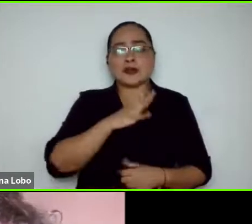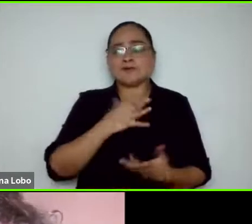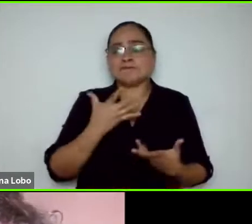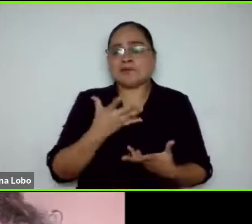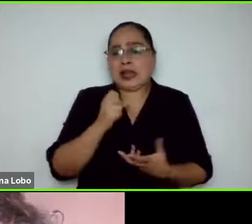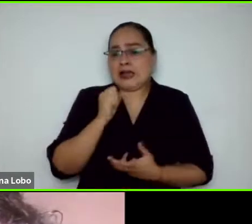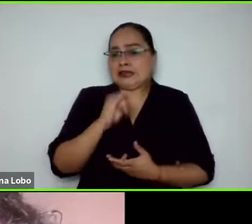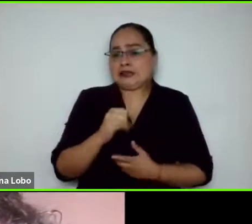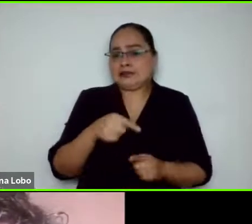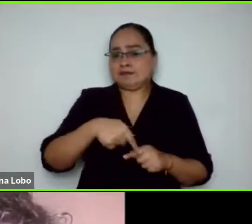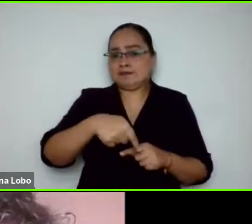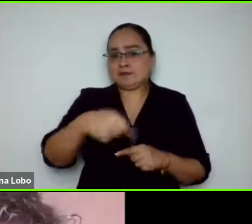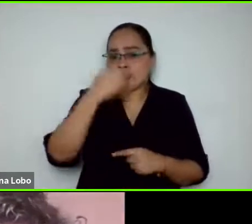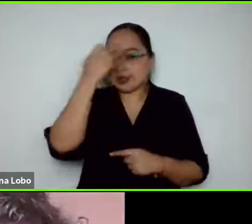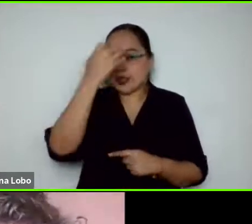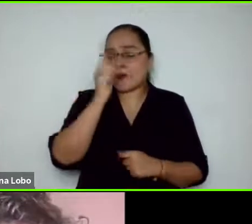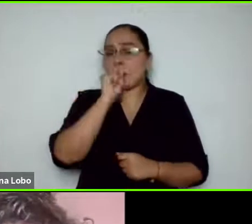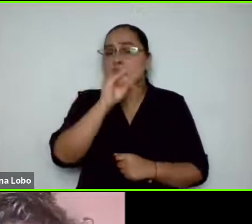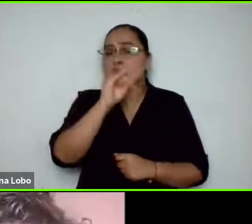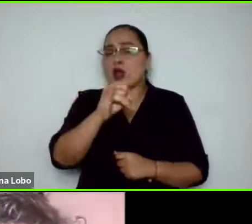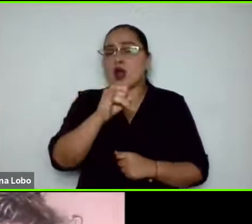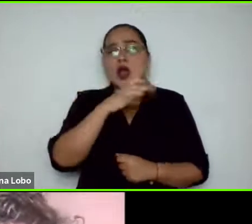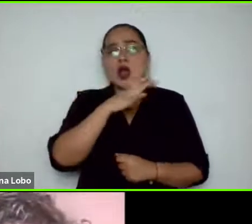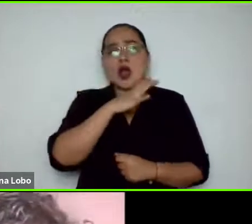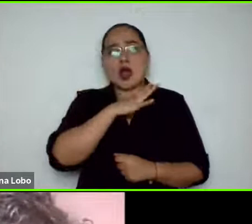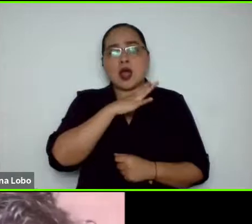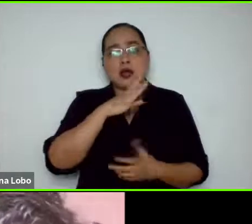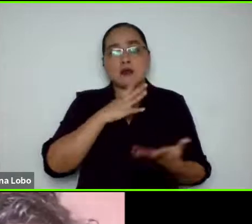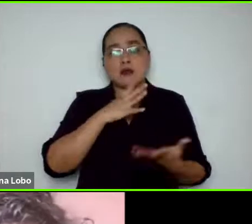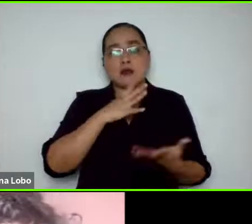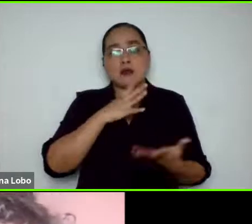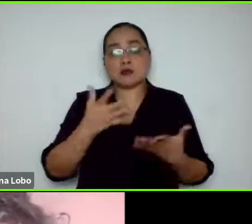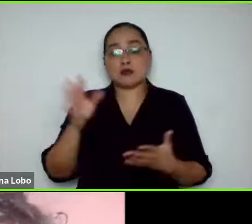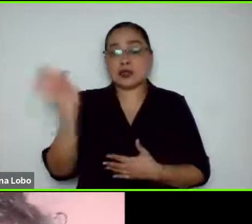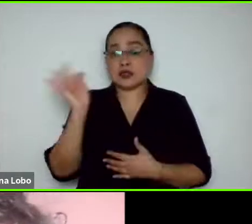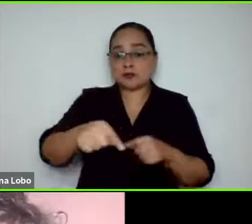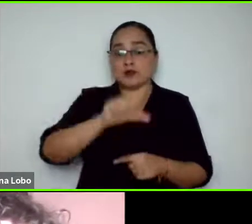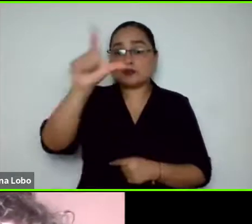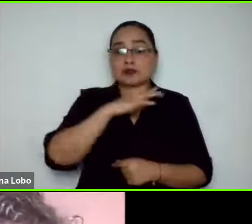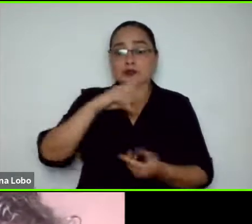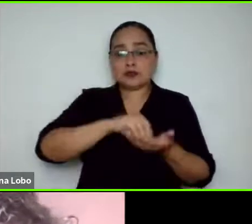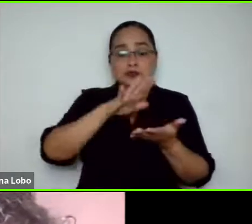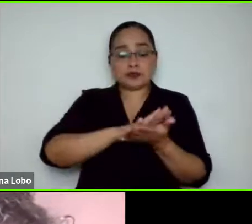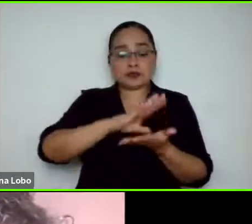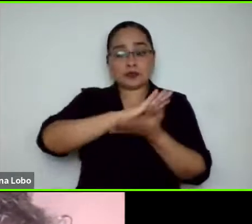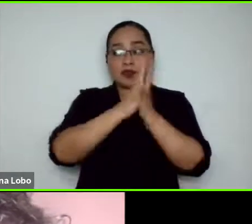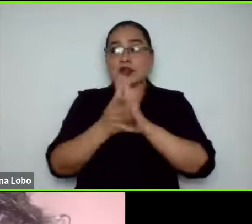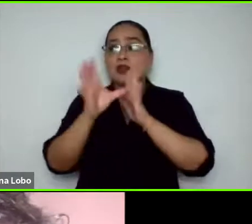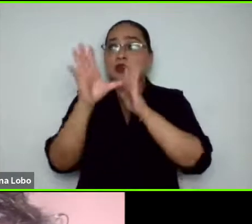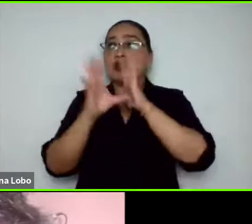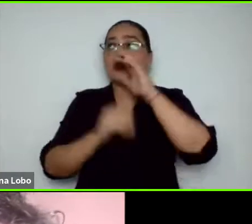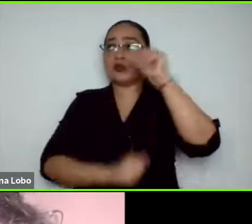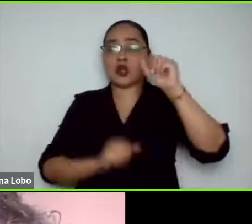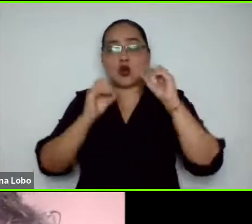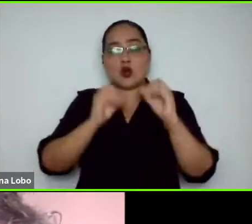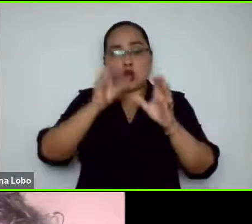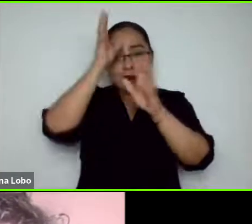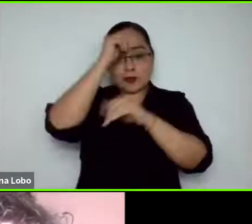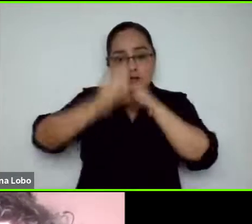además pueden, en un momento subsecuente, convertirse en derechos constitucionales o derechos de los tratados internacionales,